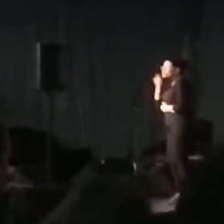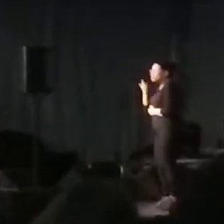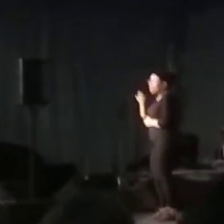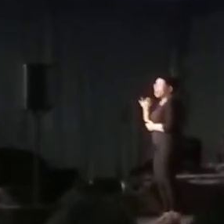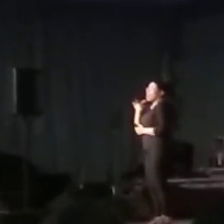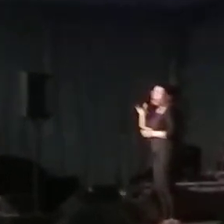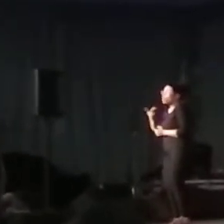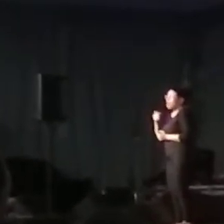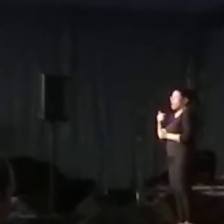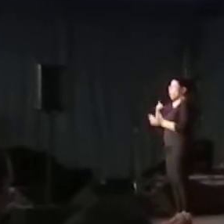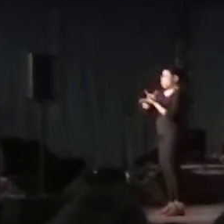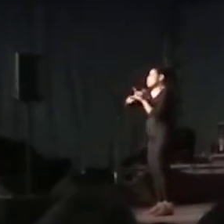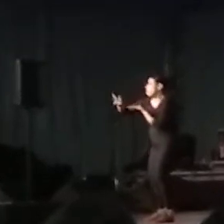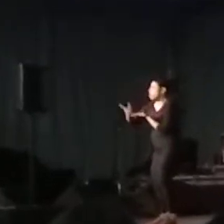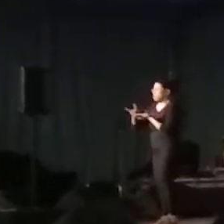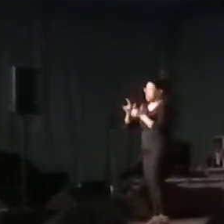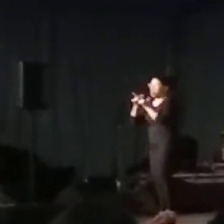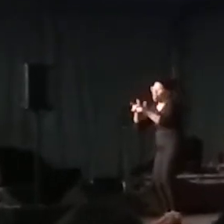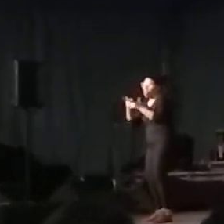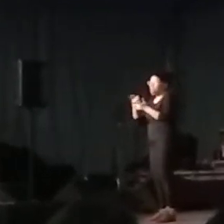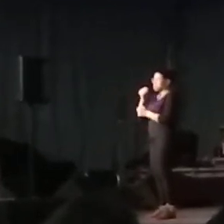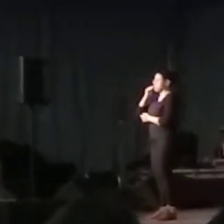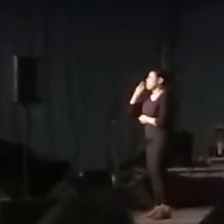vai cuspir, que vai xingar.